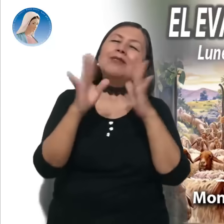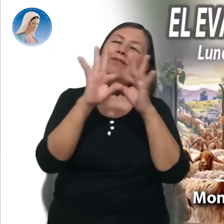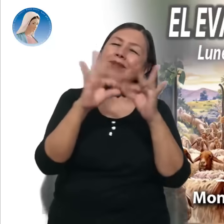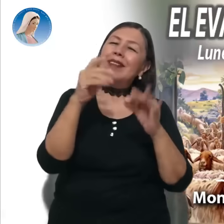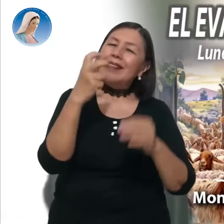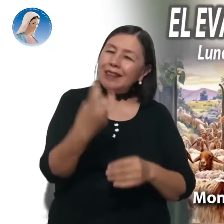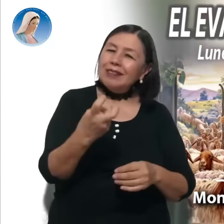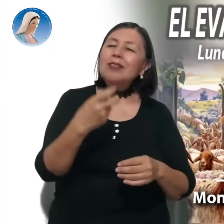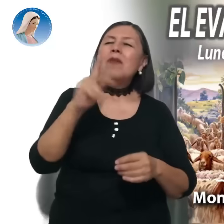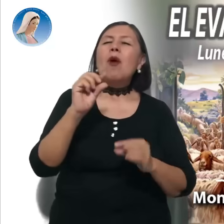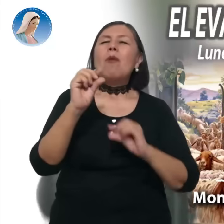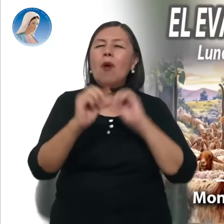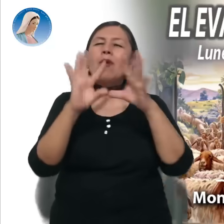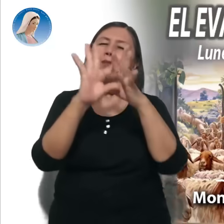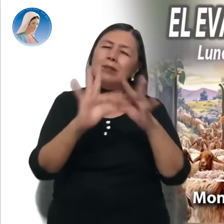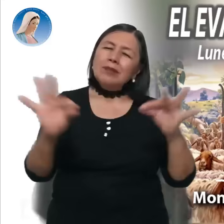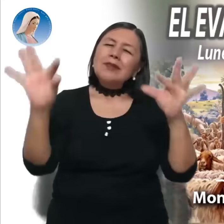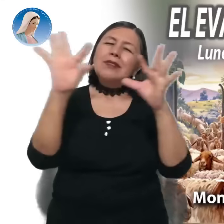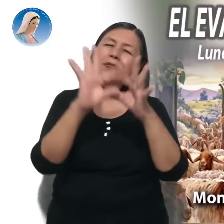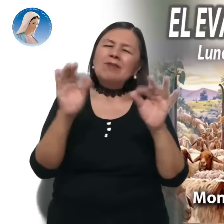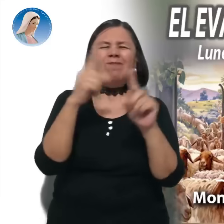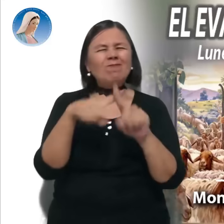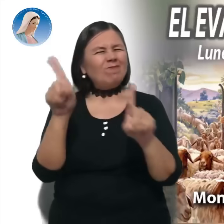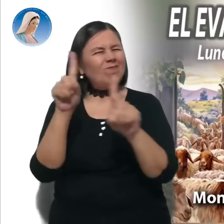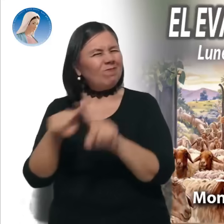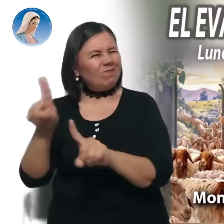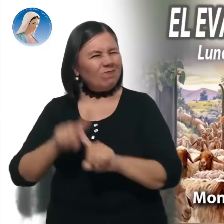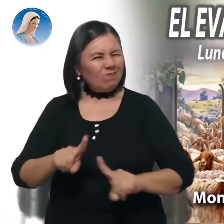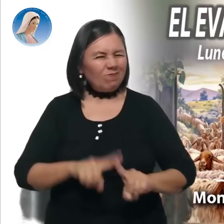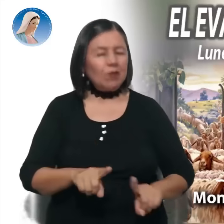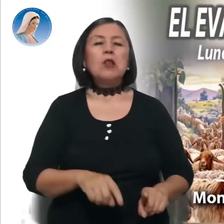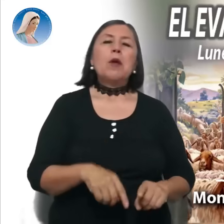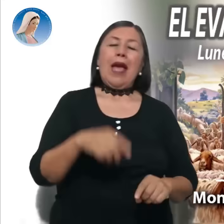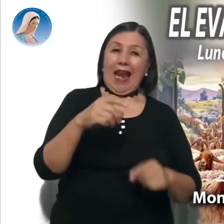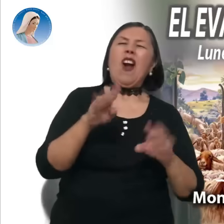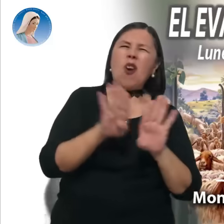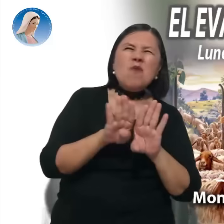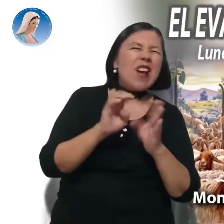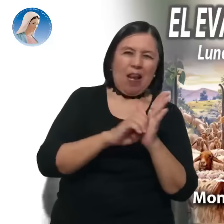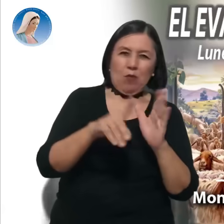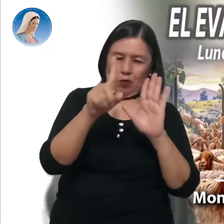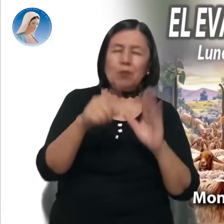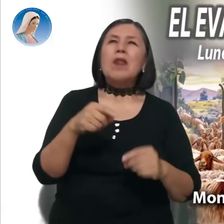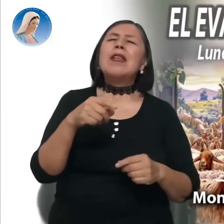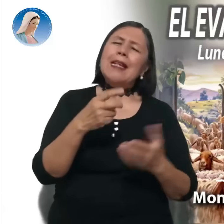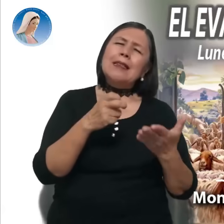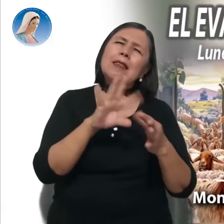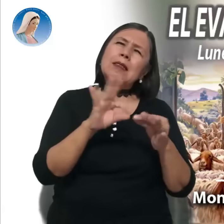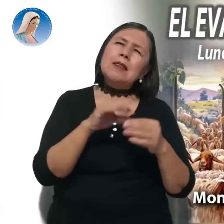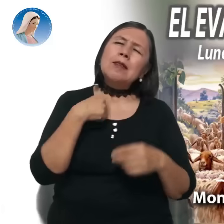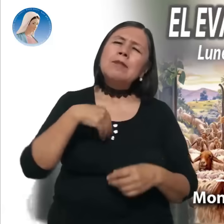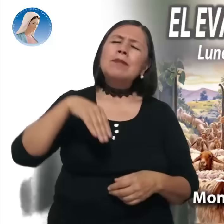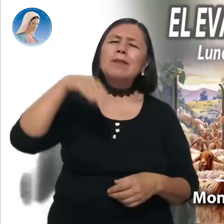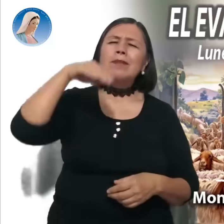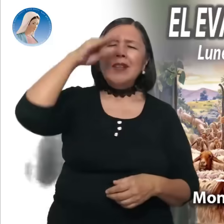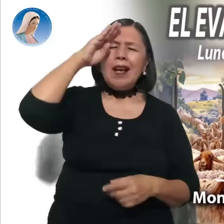imagen, pero la va desarrollando en diversos sentidos. En un primer momento, me hace pensar que Él,